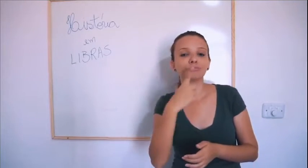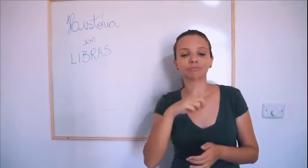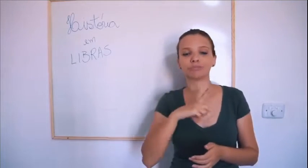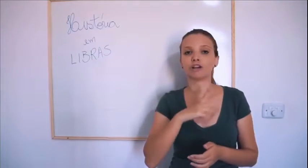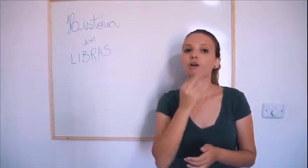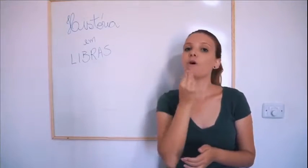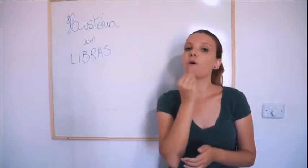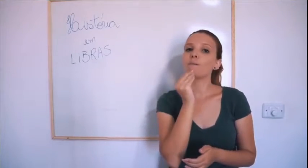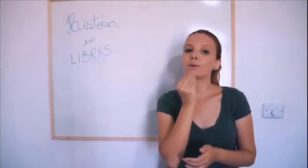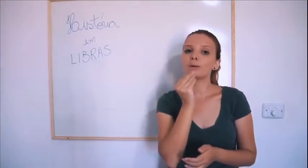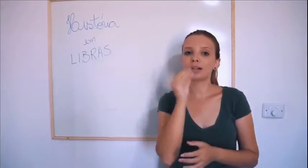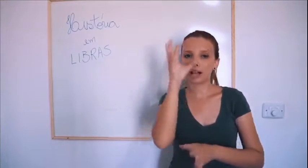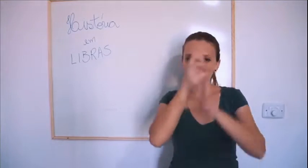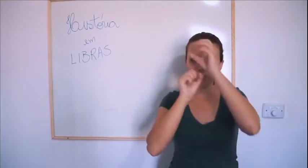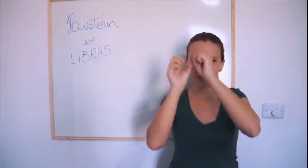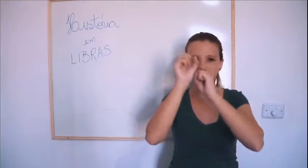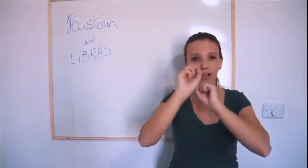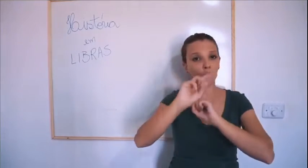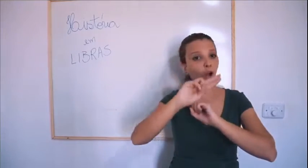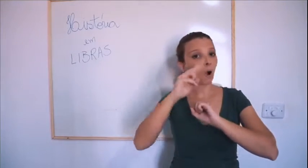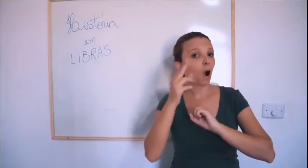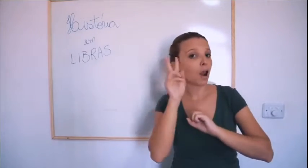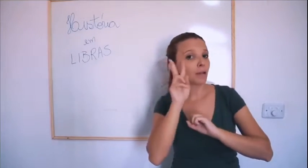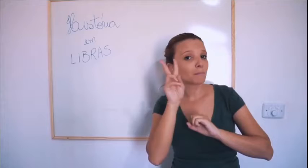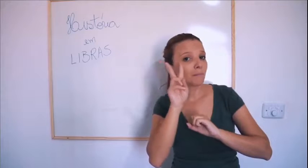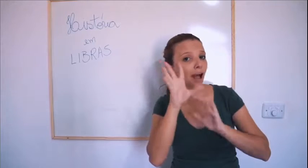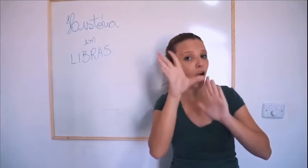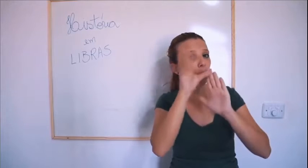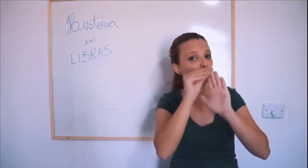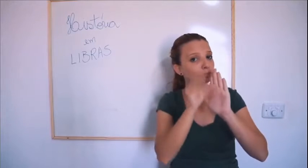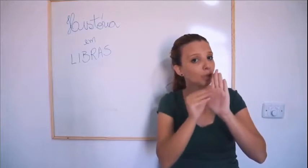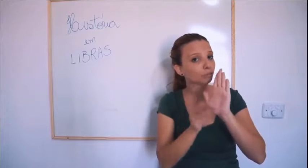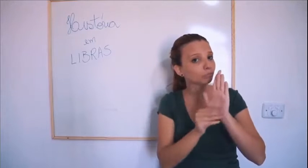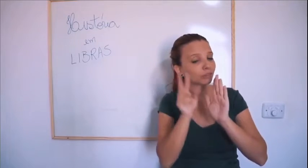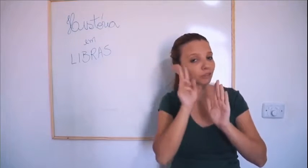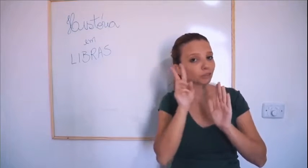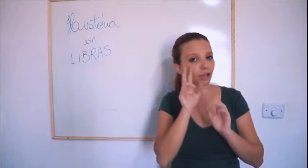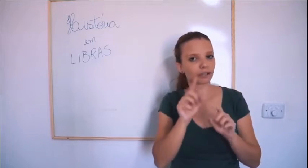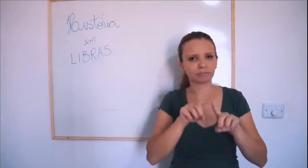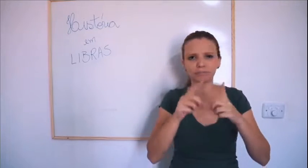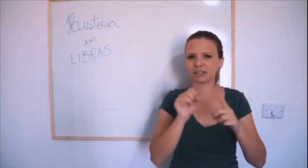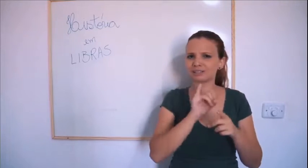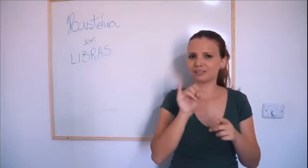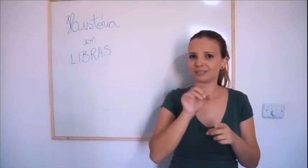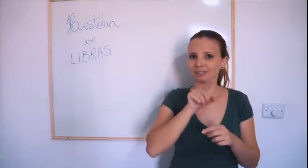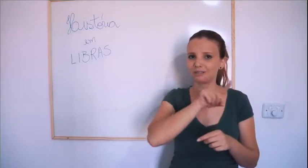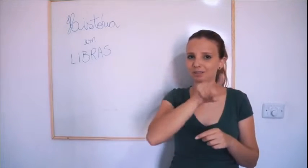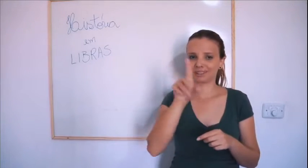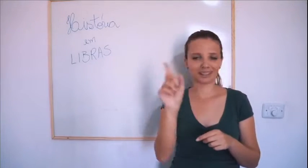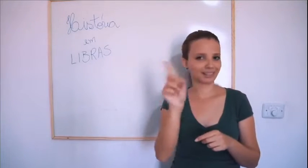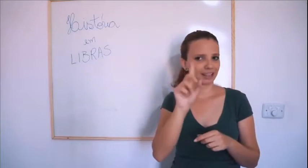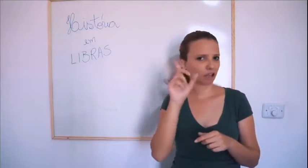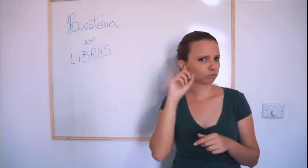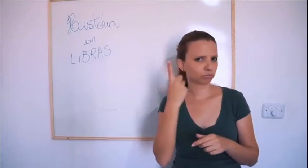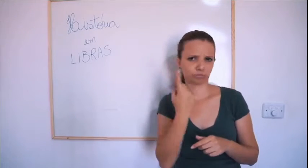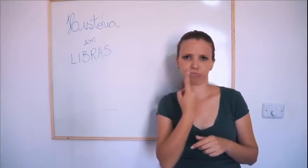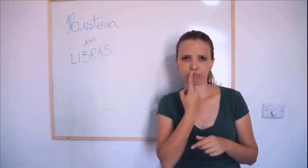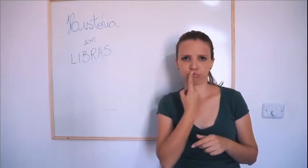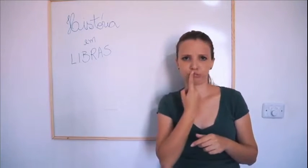Libras. Assim, os surdos terão oportunidade de aprender ou relembrar a história já estudada. Mas, se